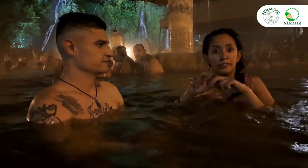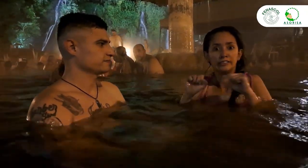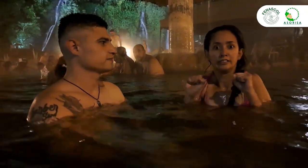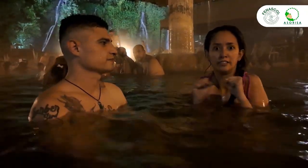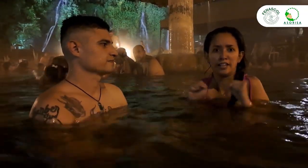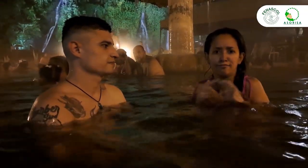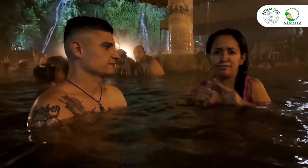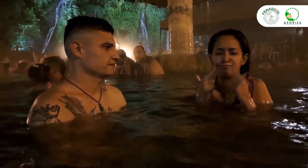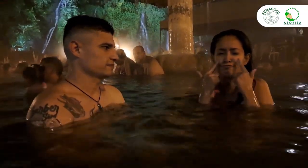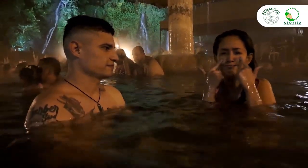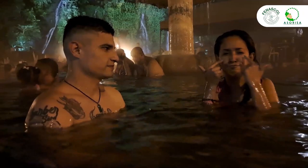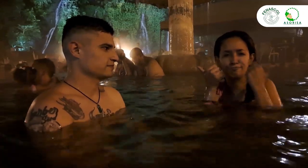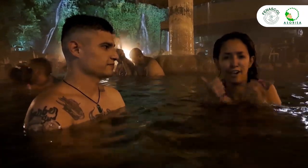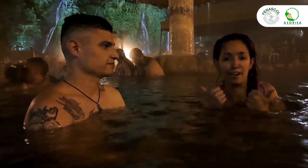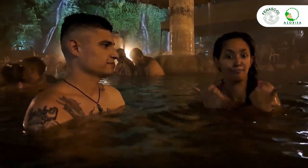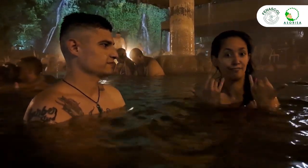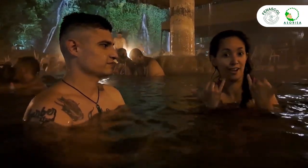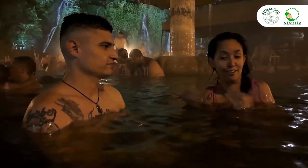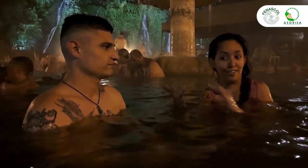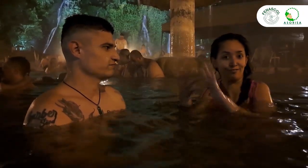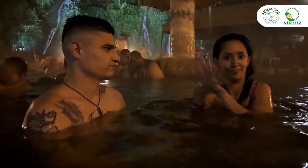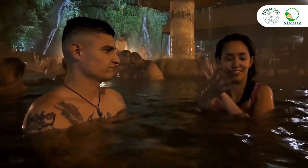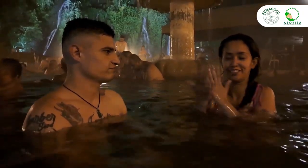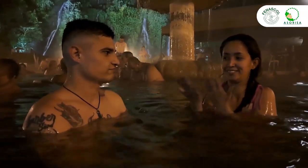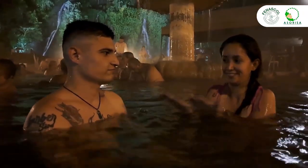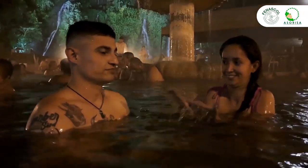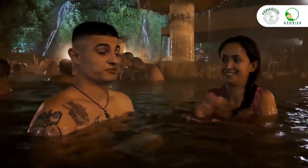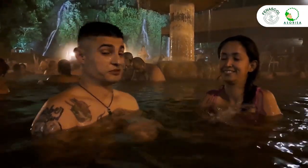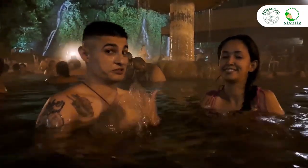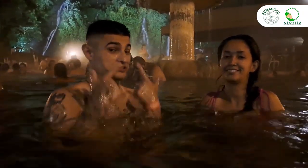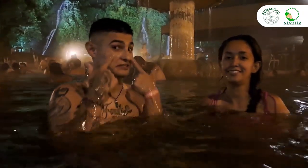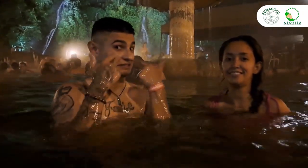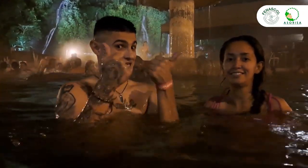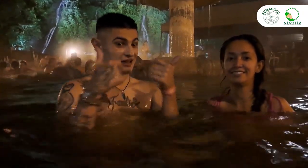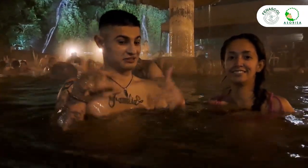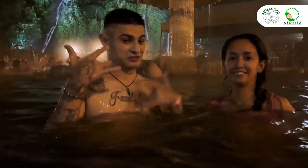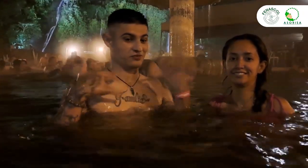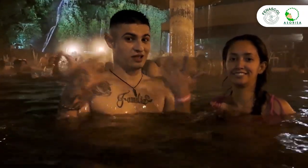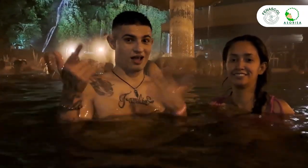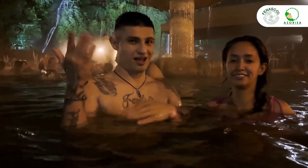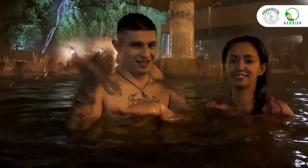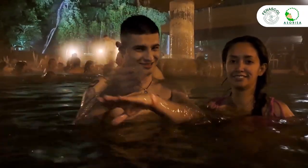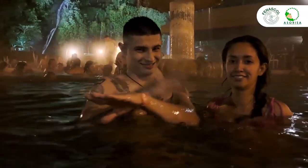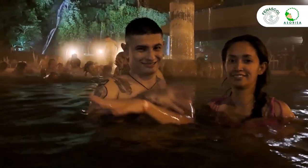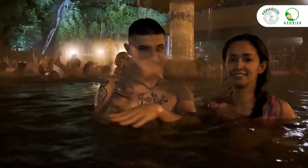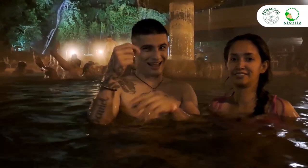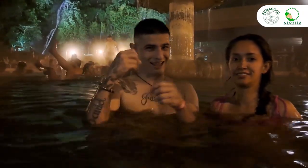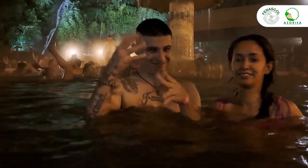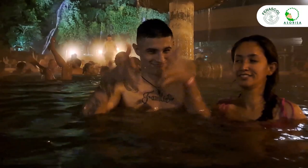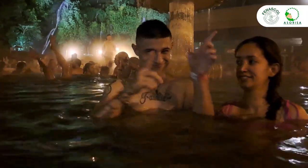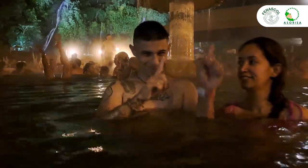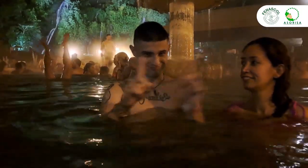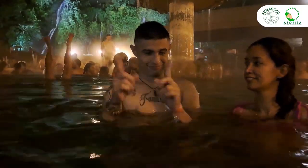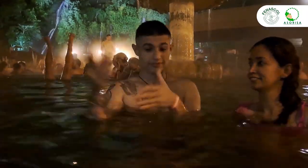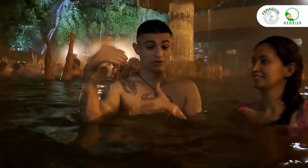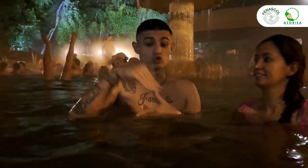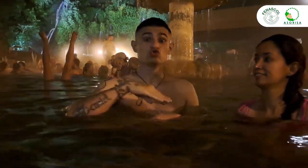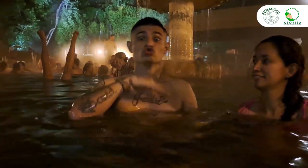es un ambiente natural, el clima es frío, pero muy chévere y ahora mi amigo les cuenta más. Sí, es muy chévere para disfrutar, como les he